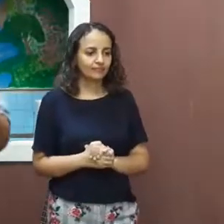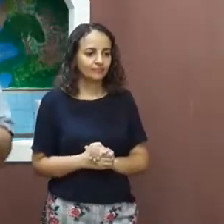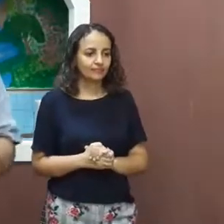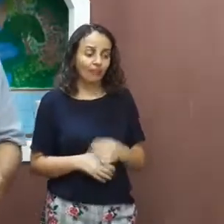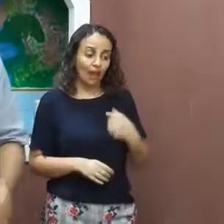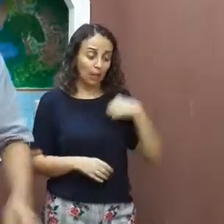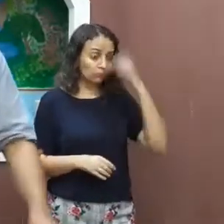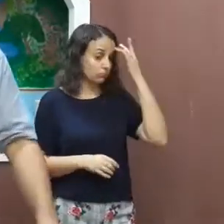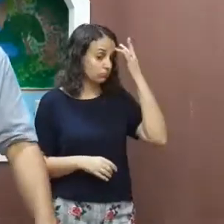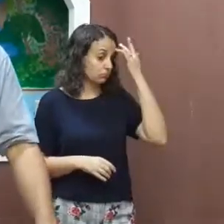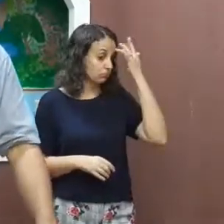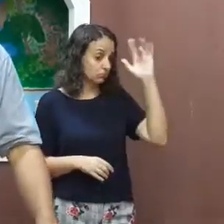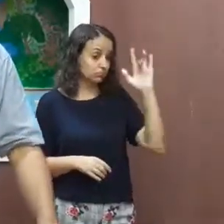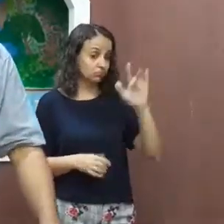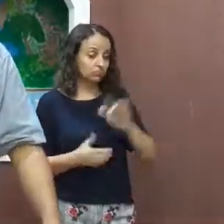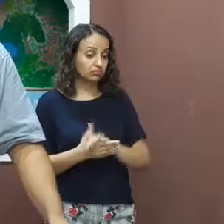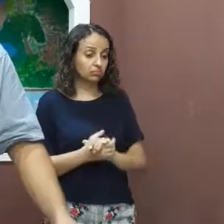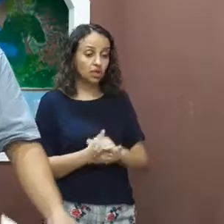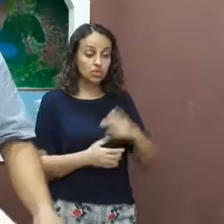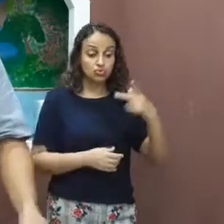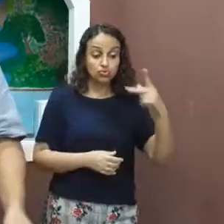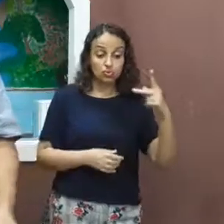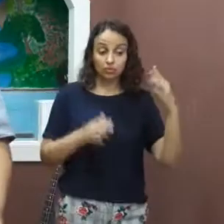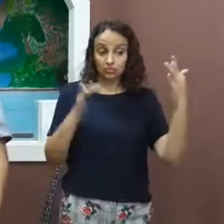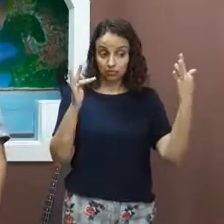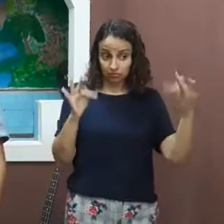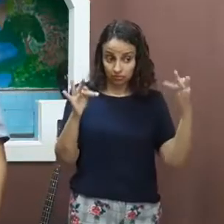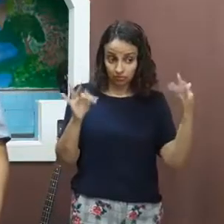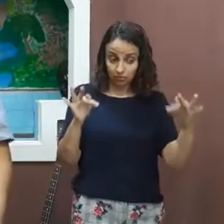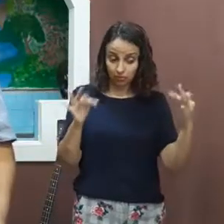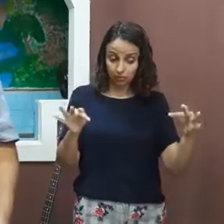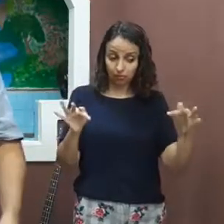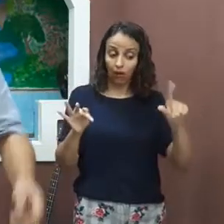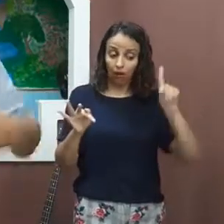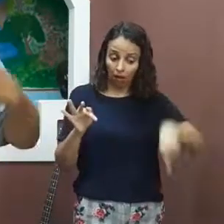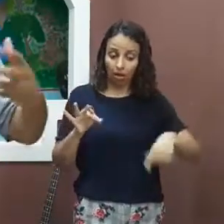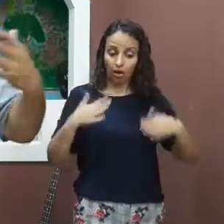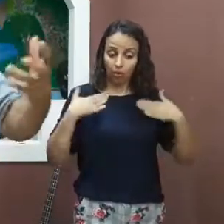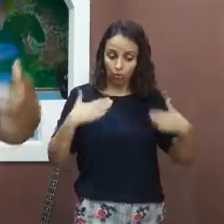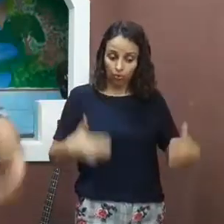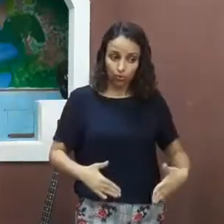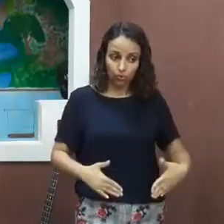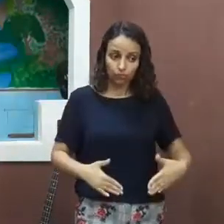Eu não sei se a sua dor é física,